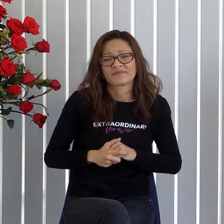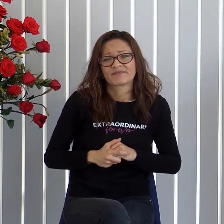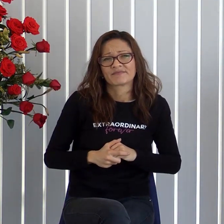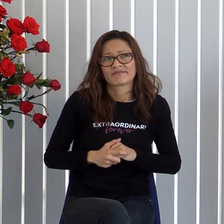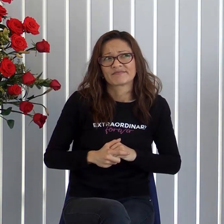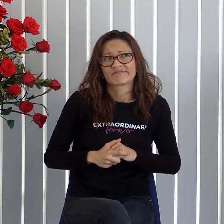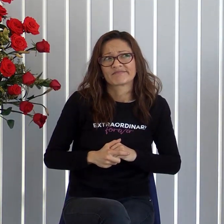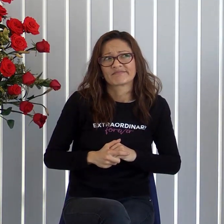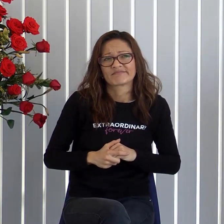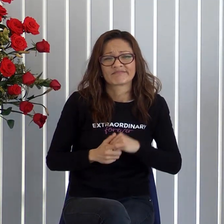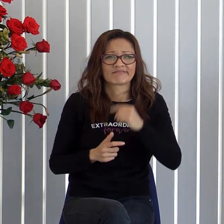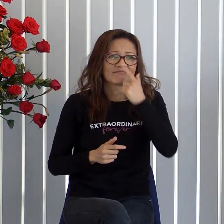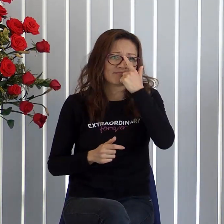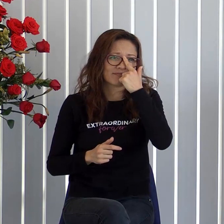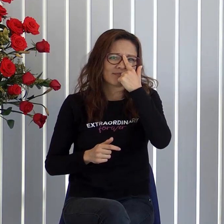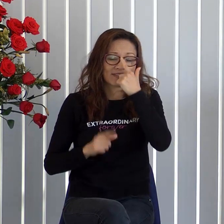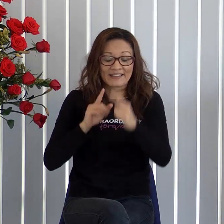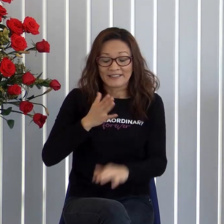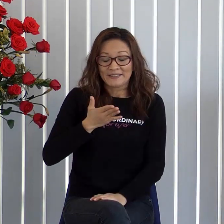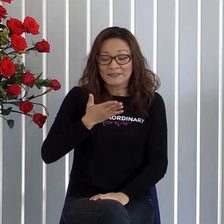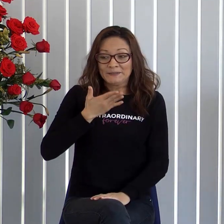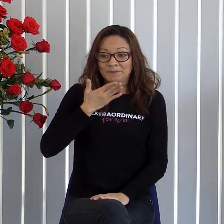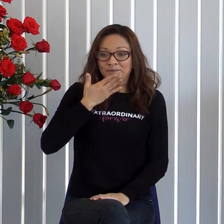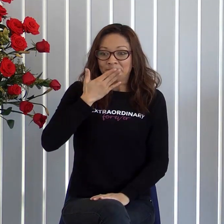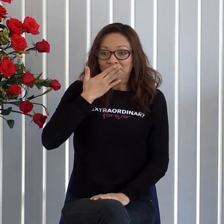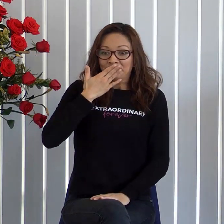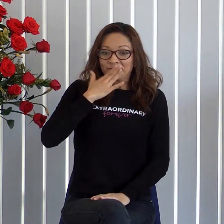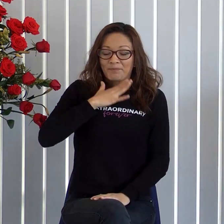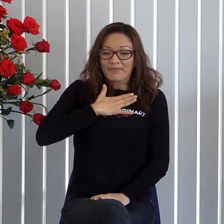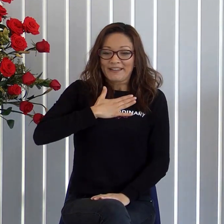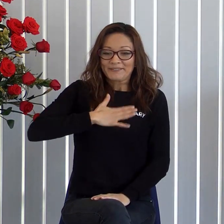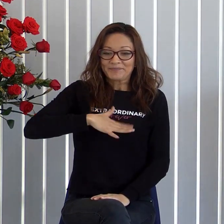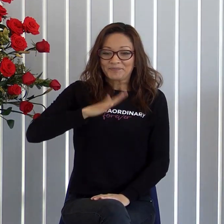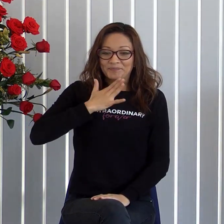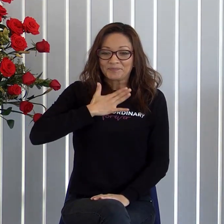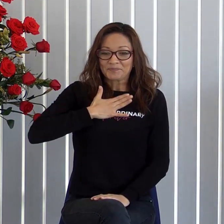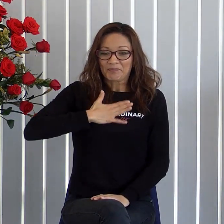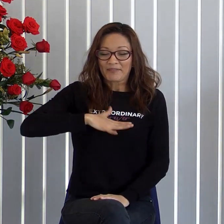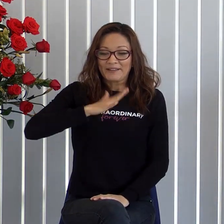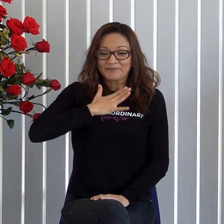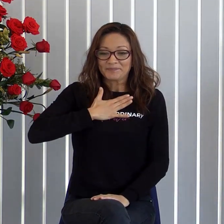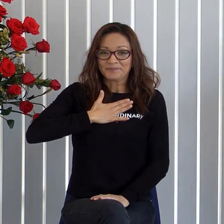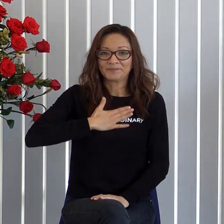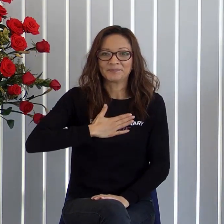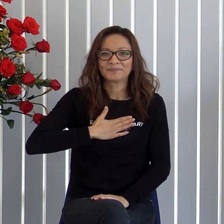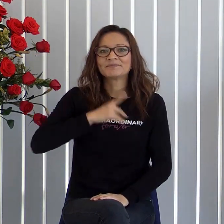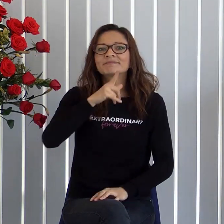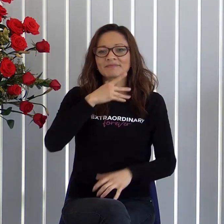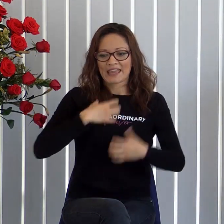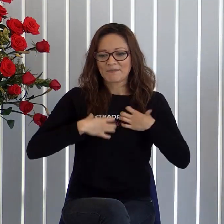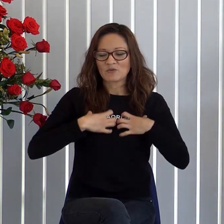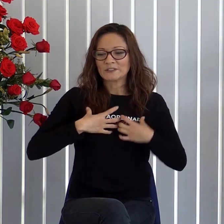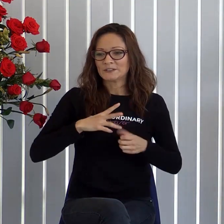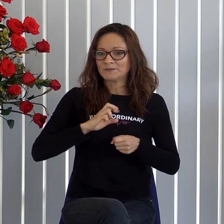Pues yo a veces tengo que respirar profundo, porque usted sabe que tengo mi problema de que mi mamá no me dio tetero.